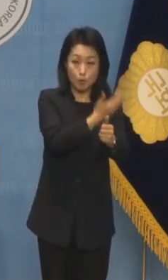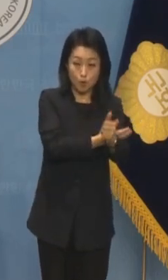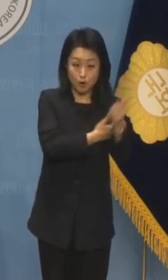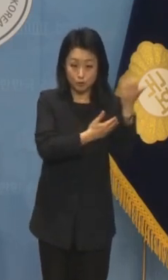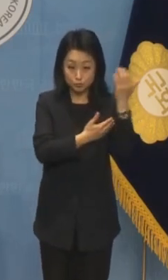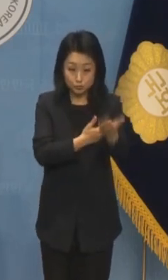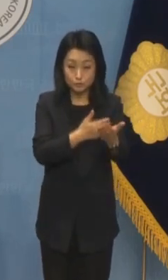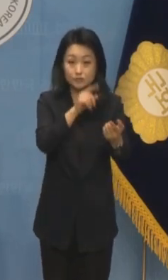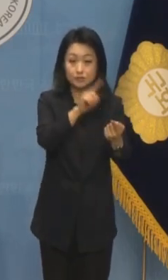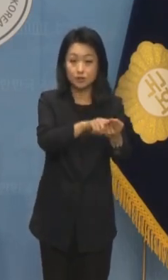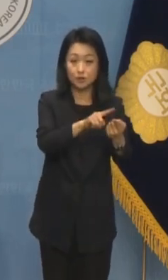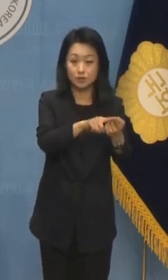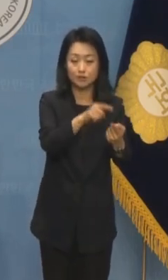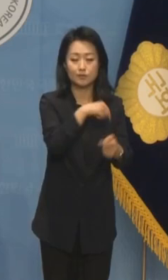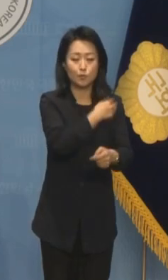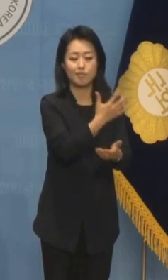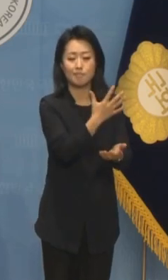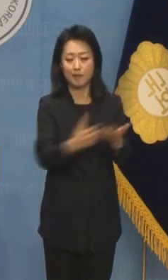위헌적인 법률입니다.